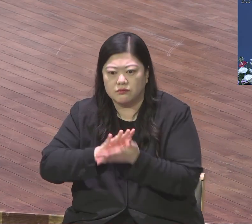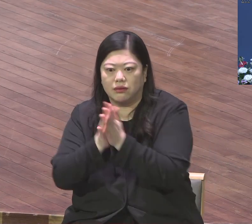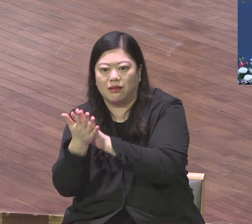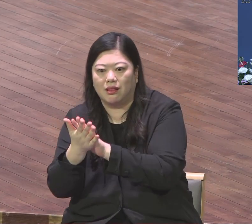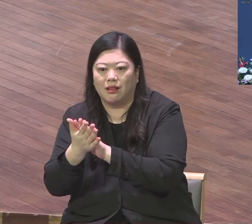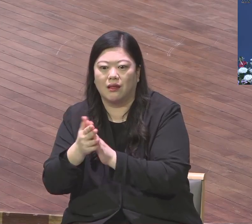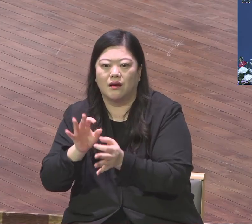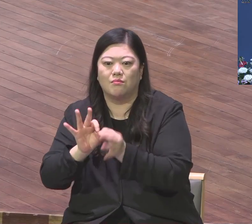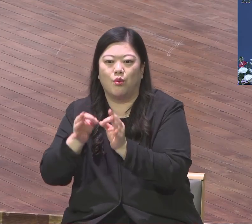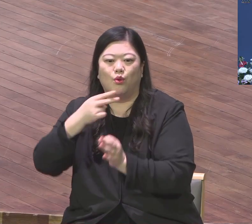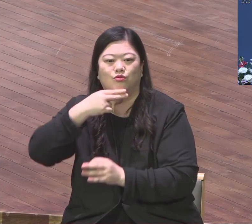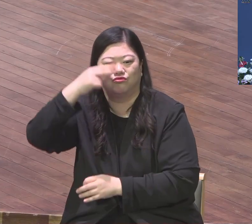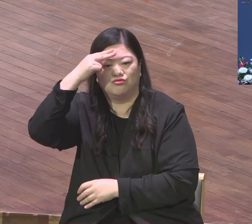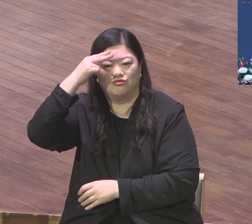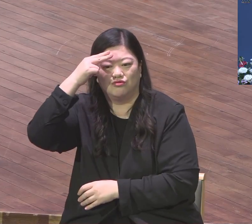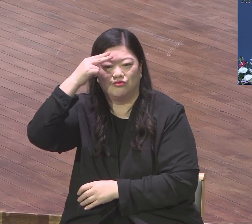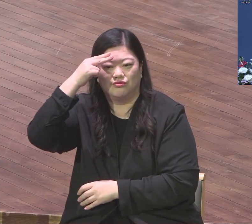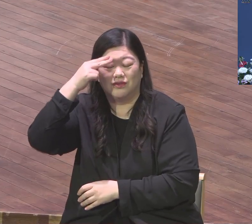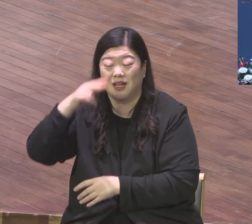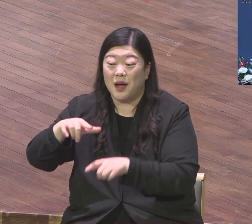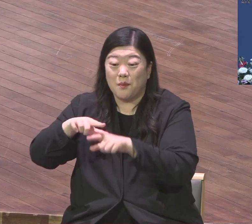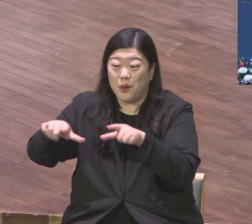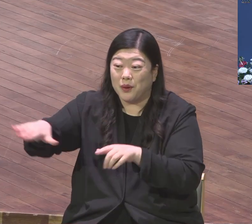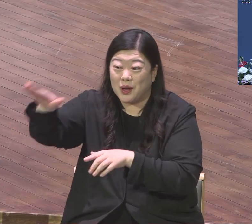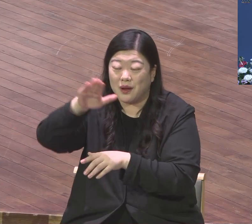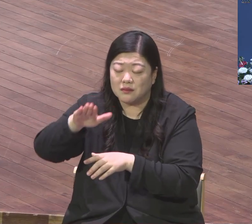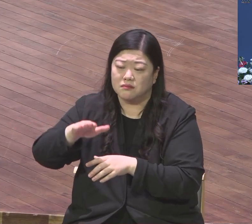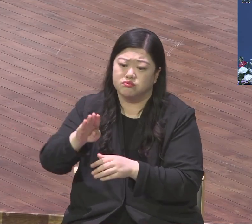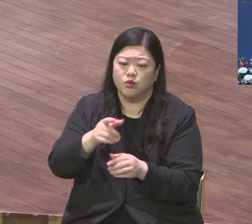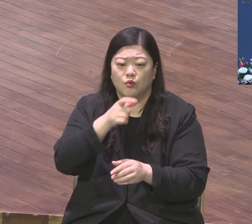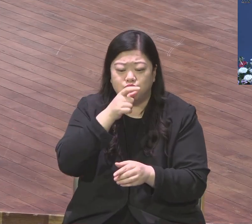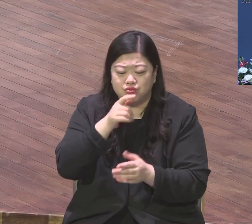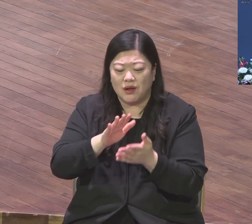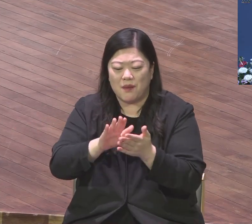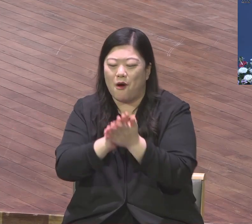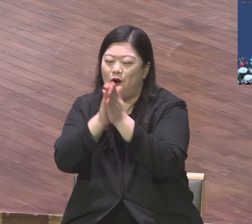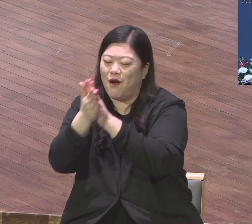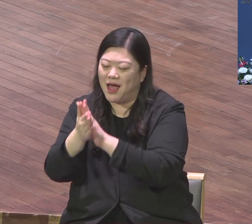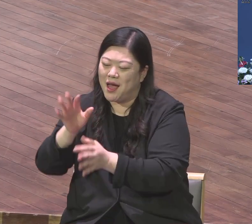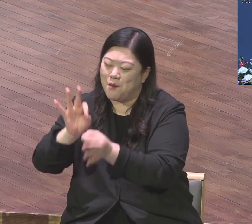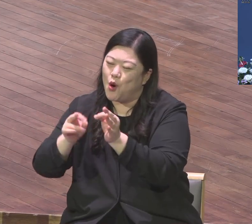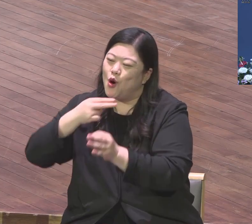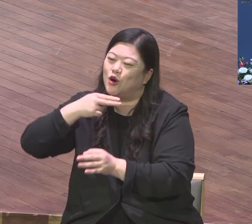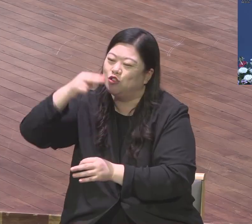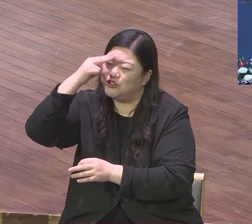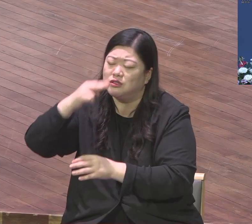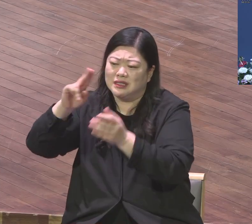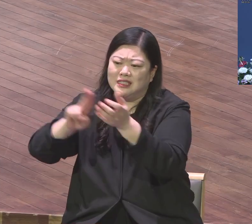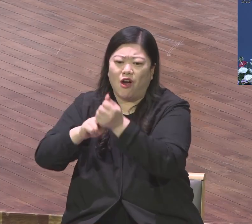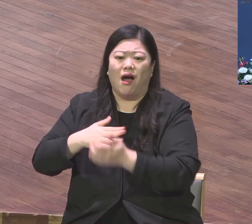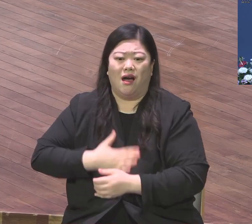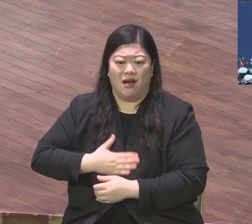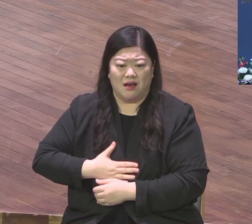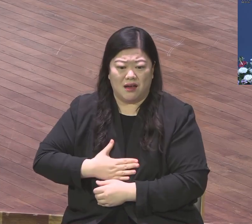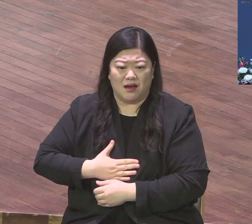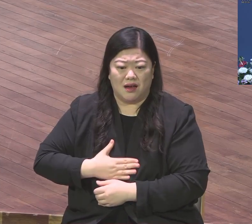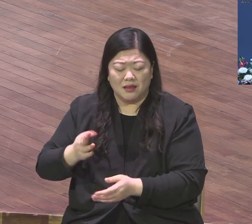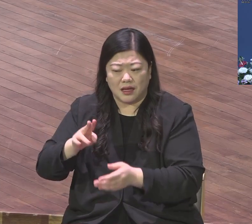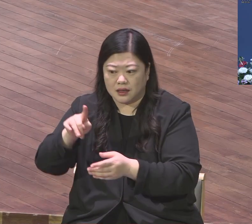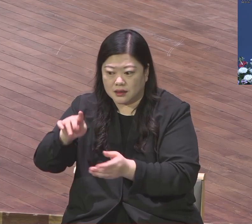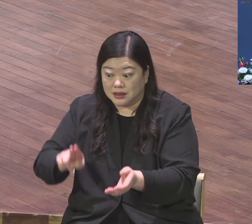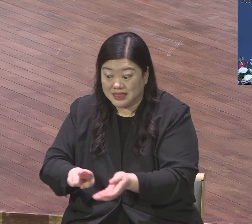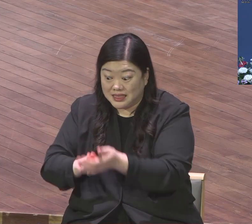물이 포도주로 변했다 하는 여기에 이 기적에 초점을 맞추고 있습니다.